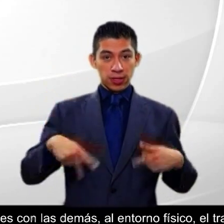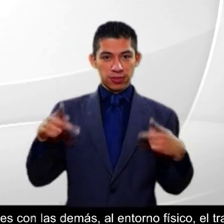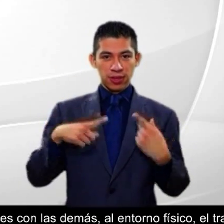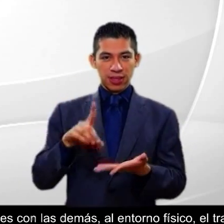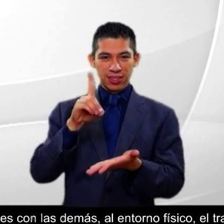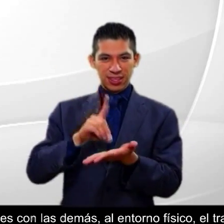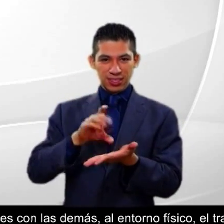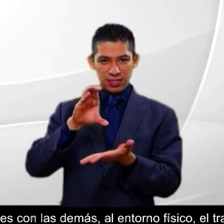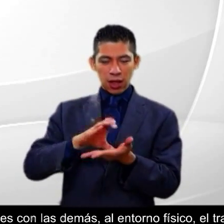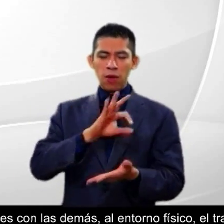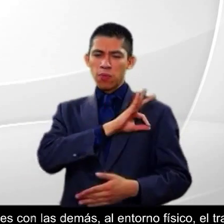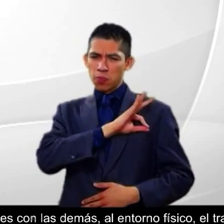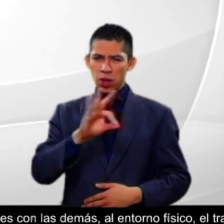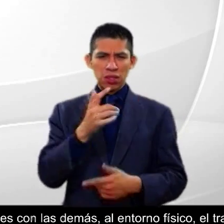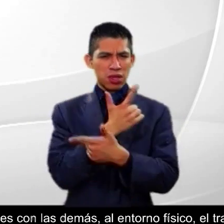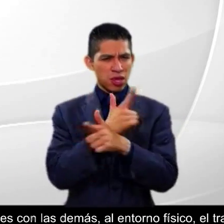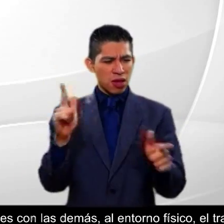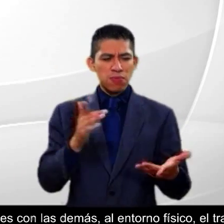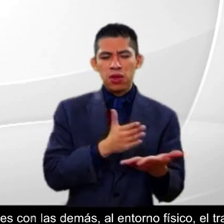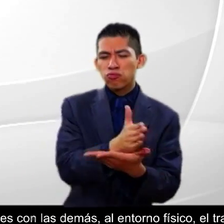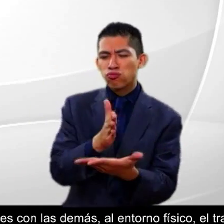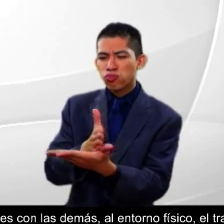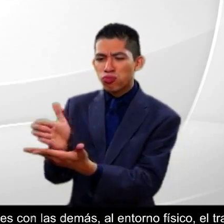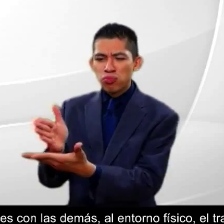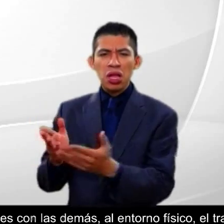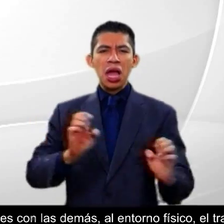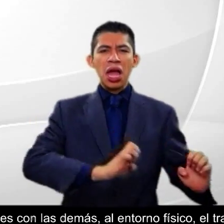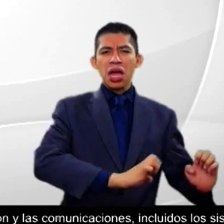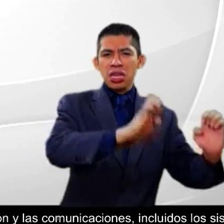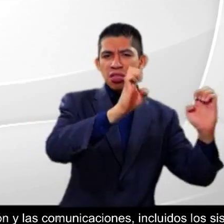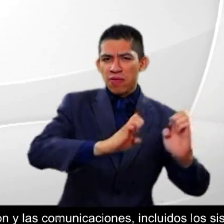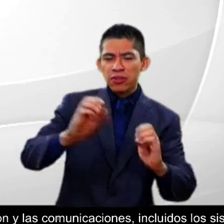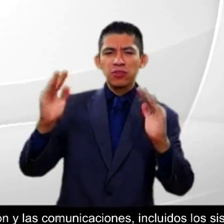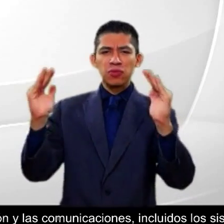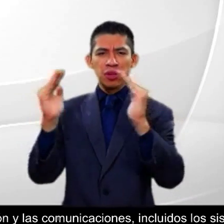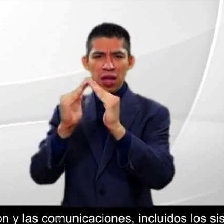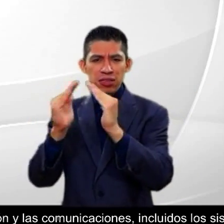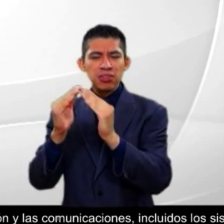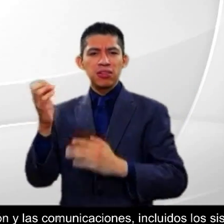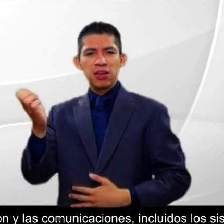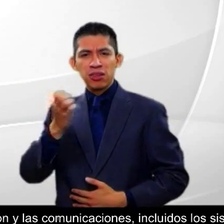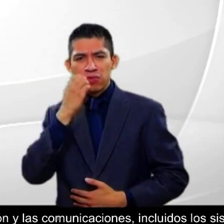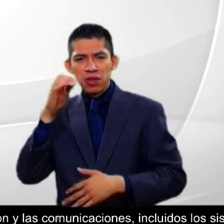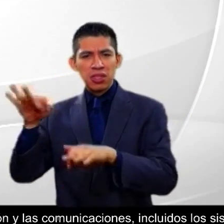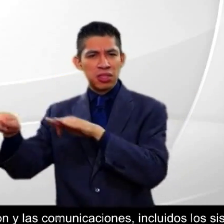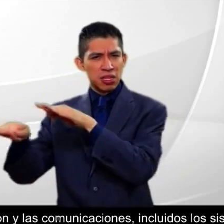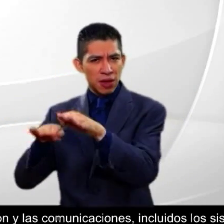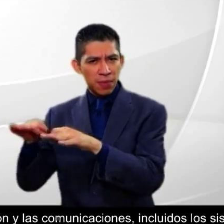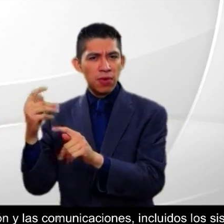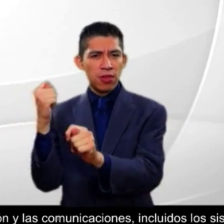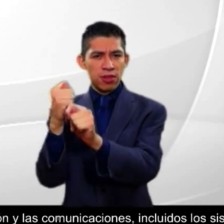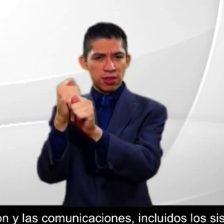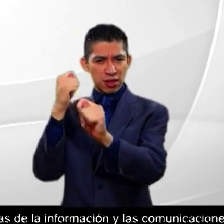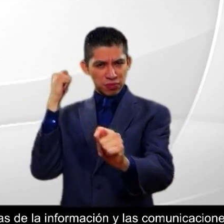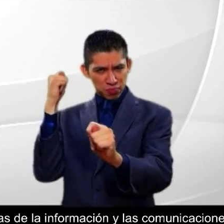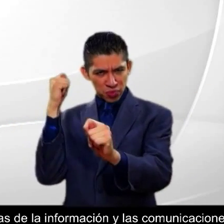condiciones con las demás Al entorno físico, el transporte, la información y las comunicaciones Incluidos los sistemas de las